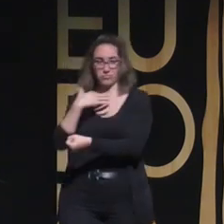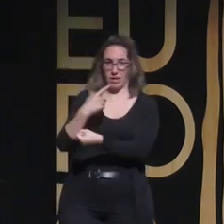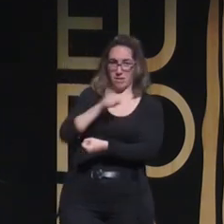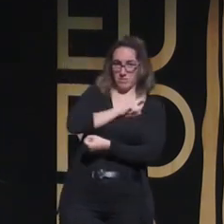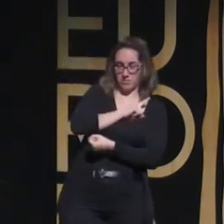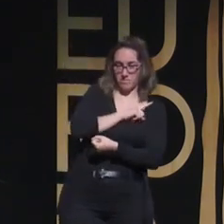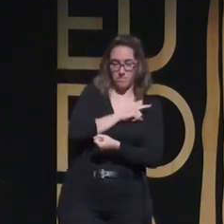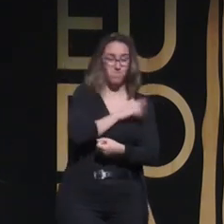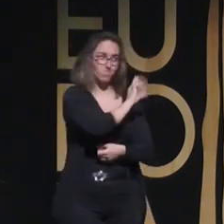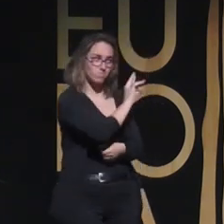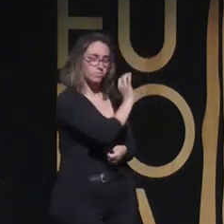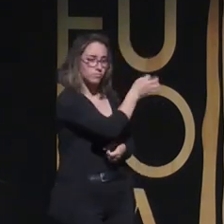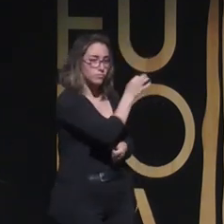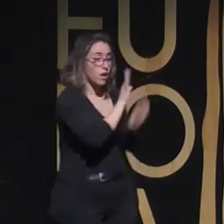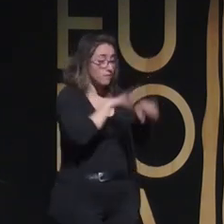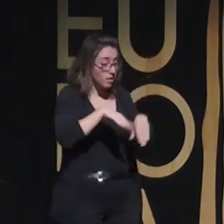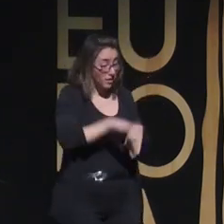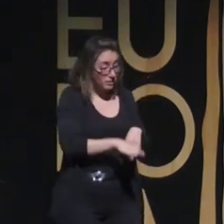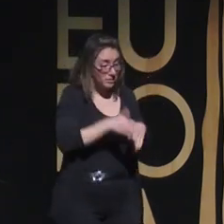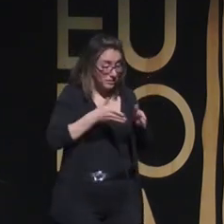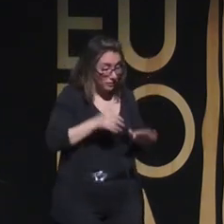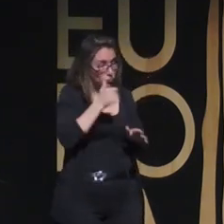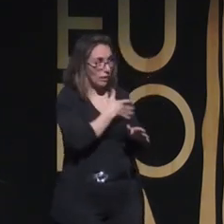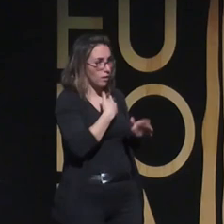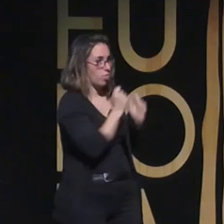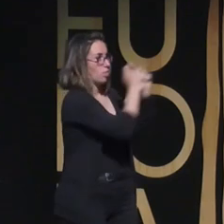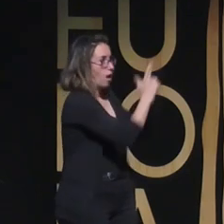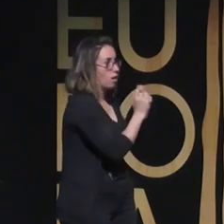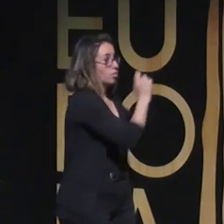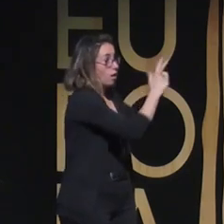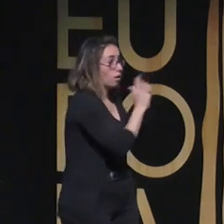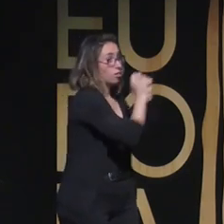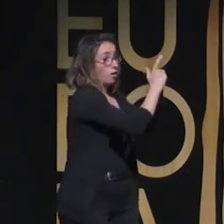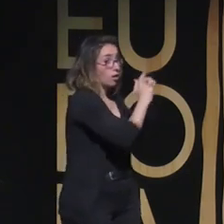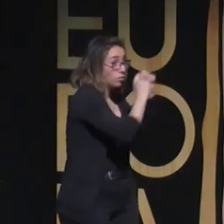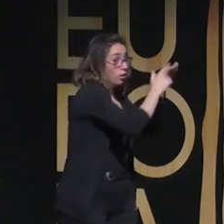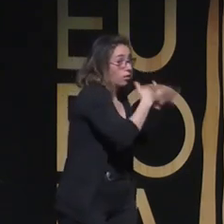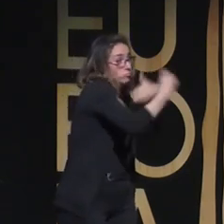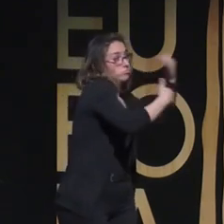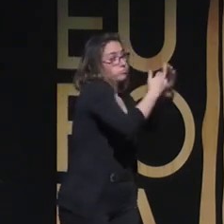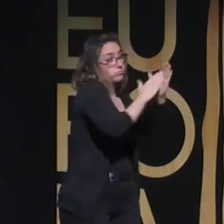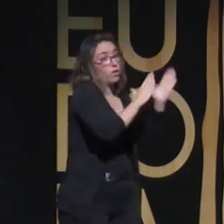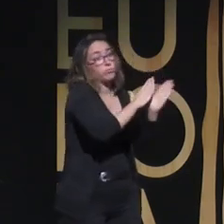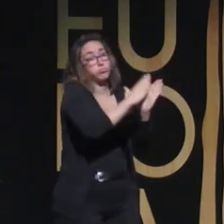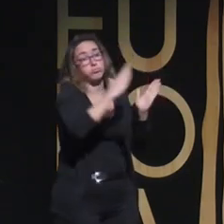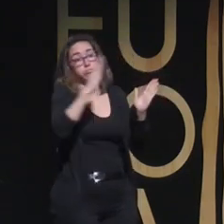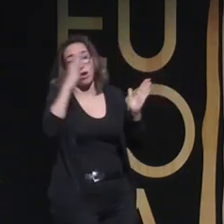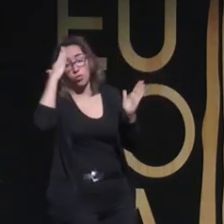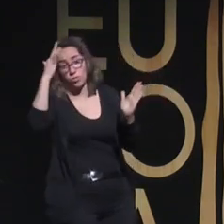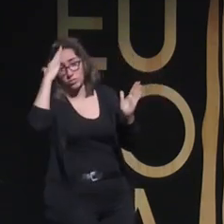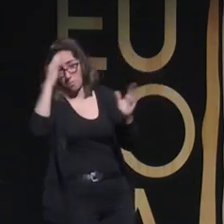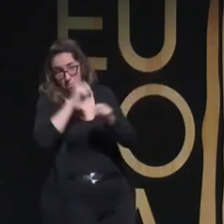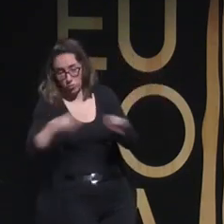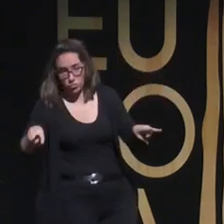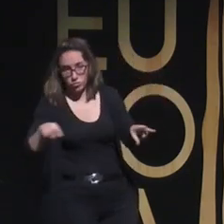lleva la dinámica de que el niño o niña va a intentar compensarte y ahí ya se ha liado pajaraca. Y la adolescencia... El sistema a tomar... Se va a romper. Espárragos, ¿no? Eso es. Y